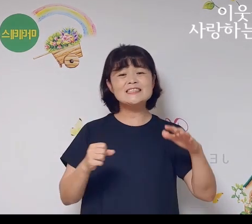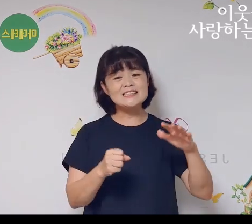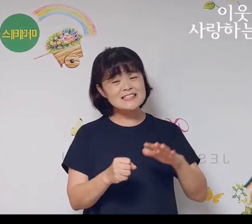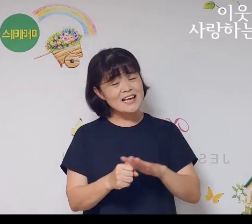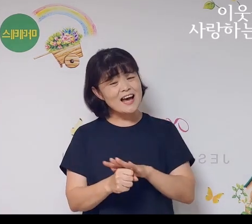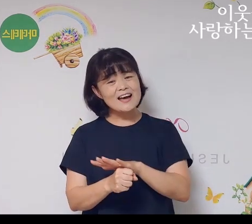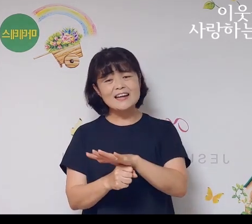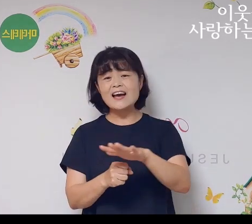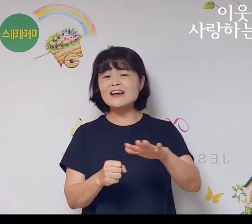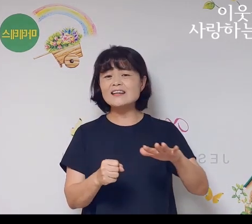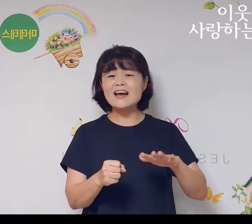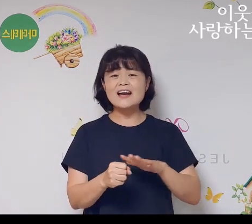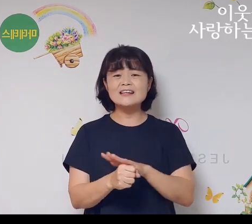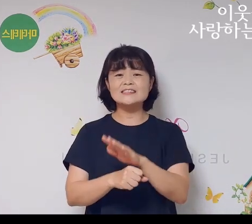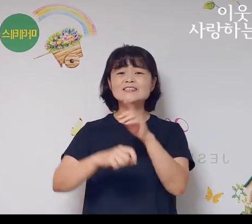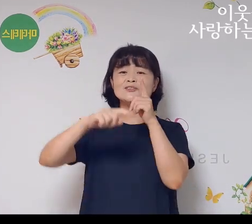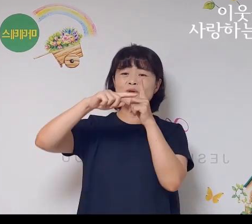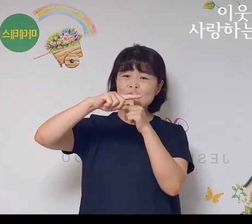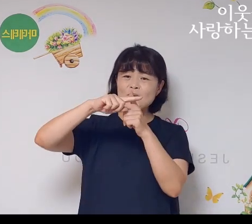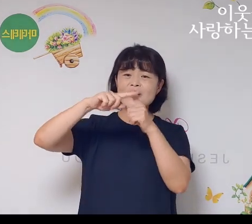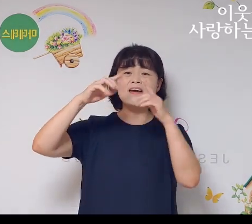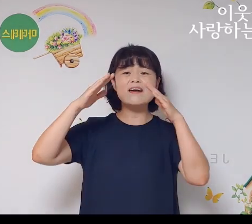이웃을 사랑하는 교회,